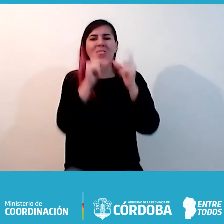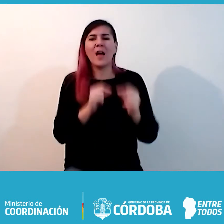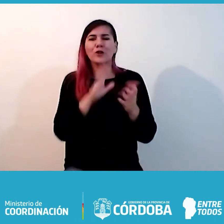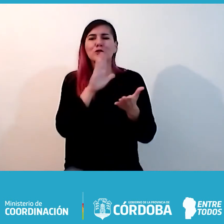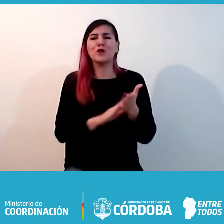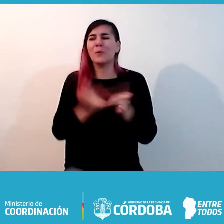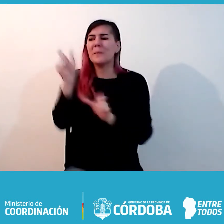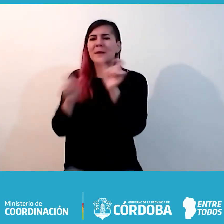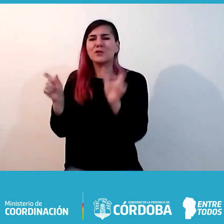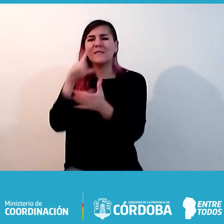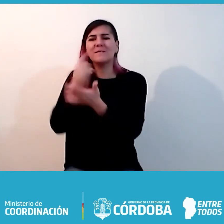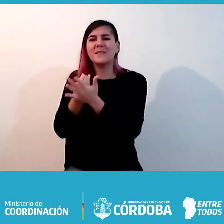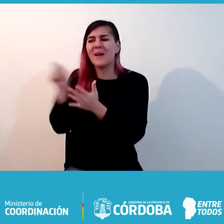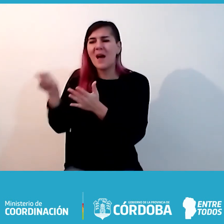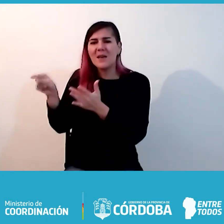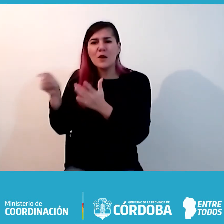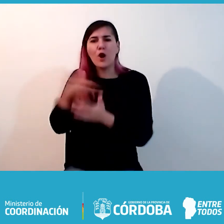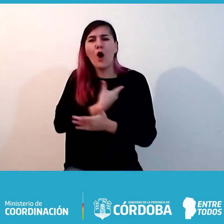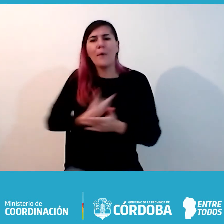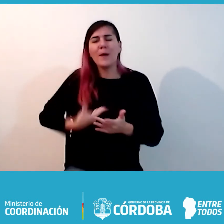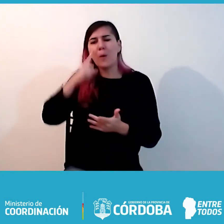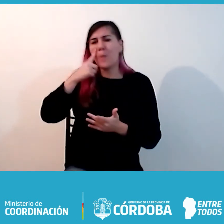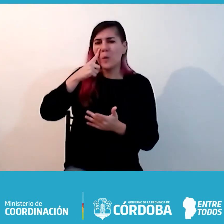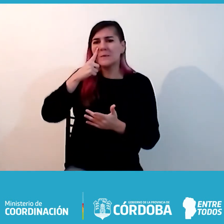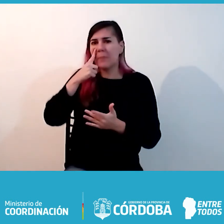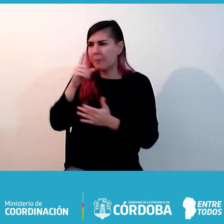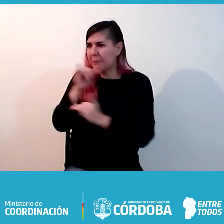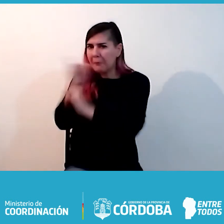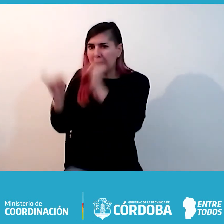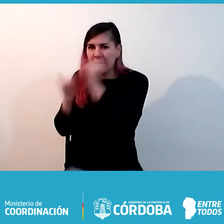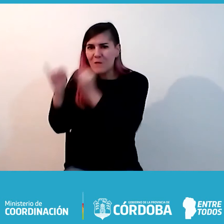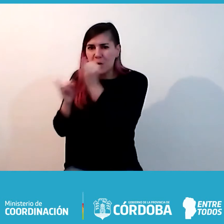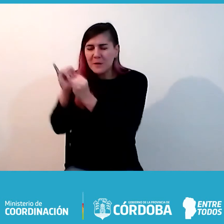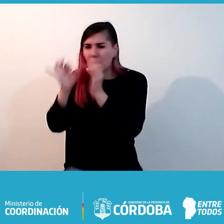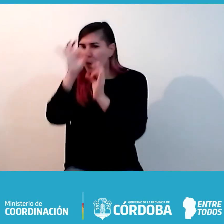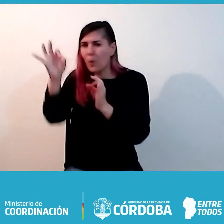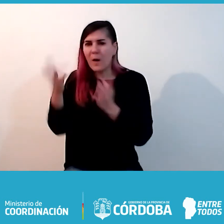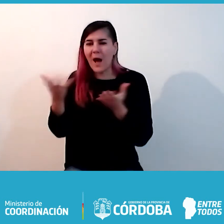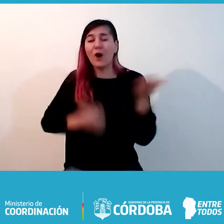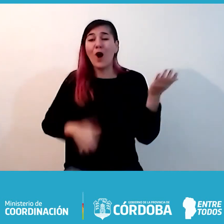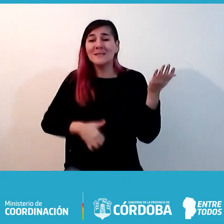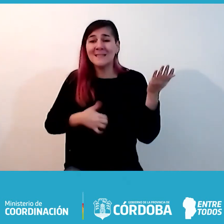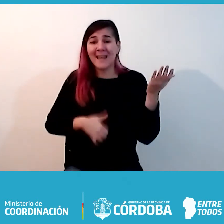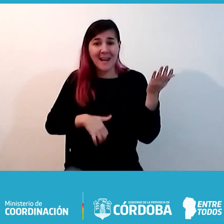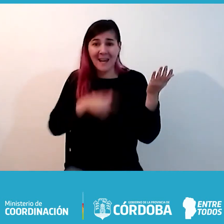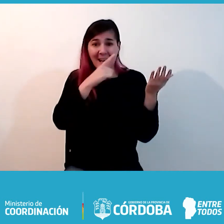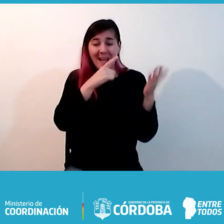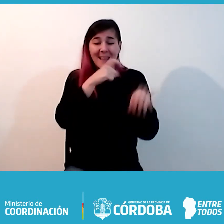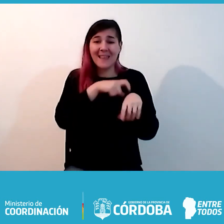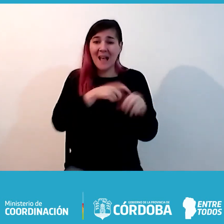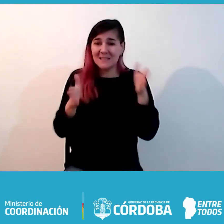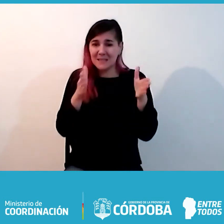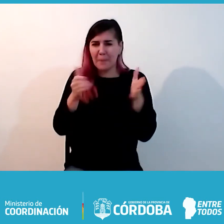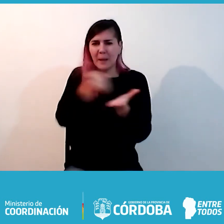allí viven, a las que el gobierno municipal ni siquiera informó de la situación. En Cosquín no se implementó ninguna instancia de